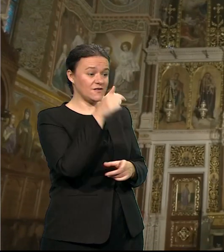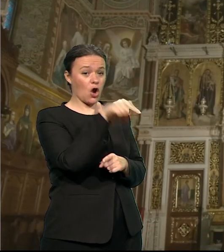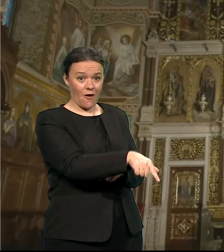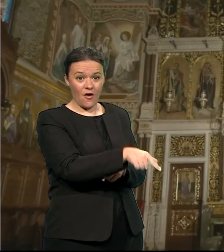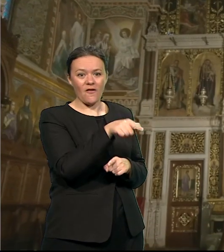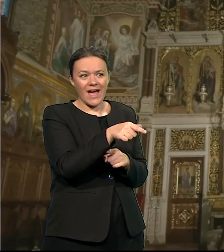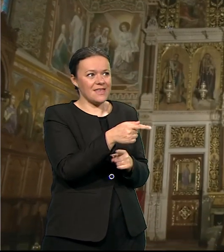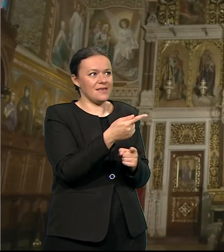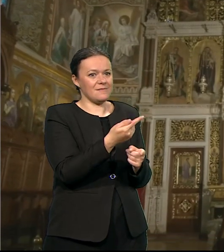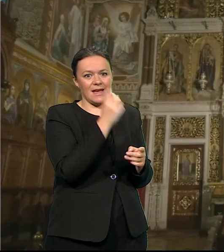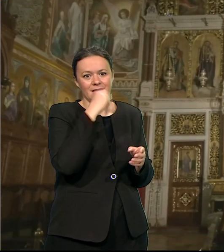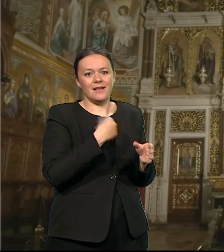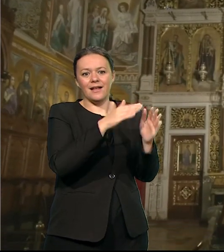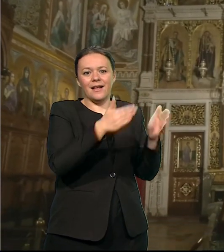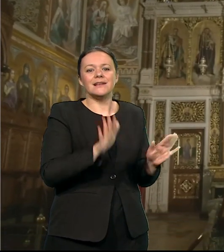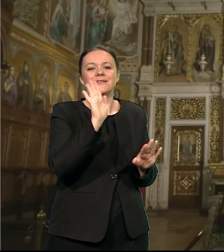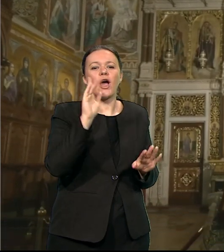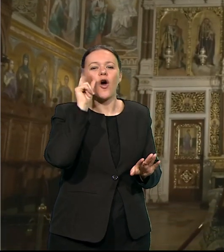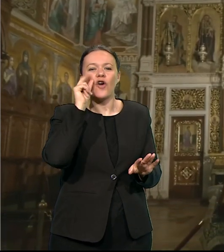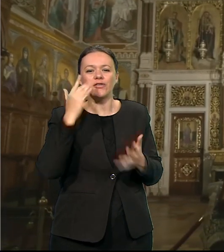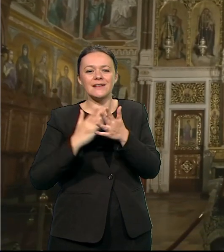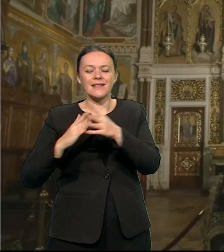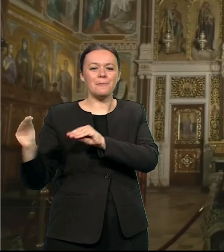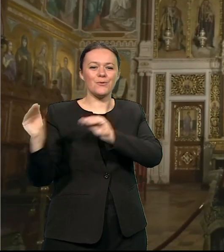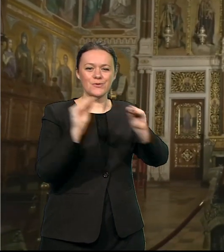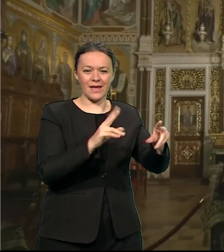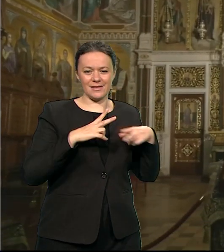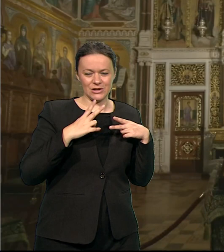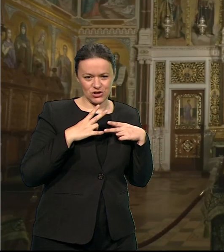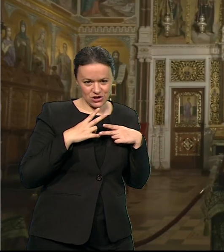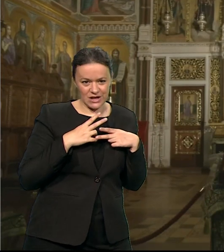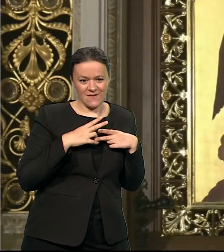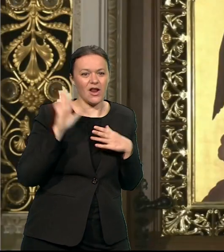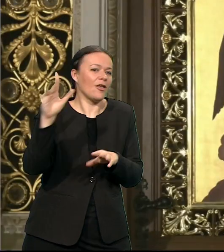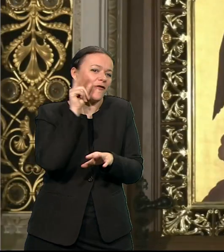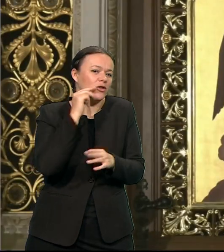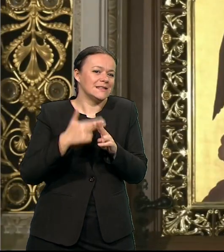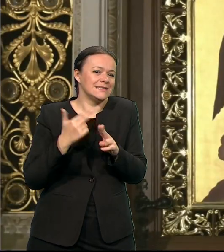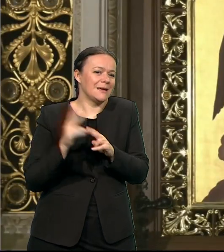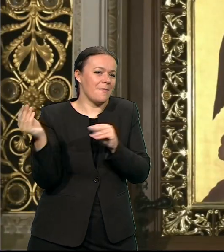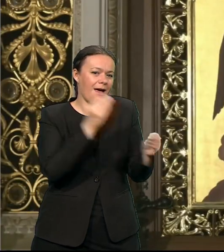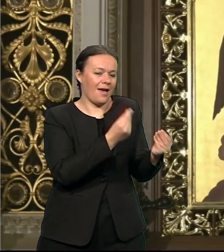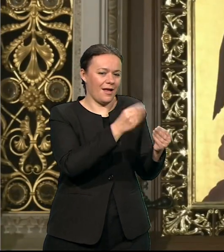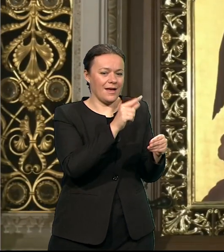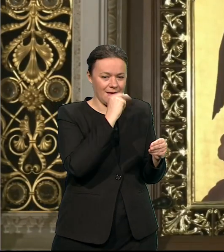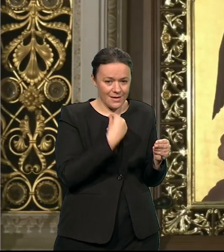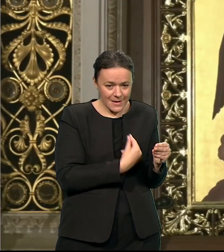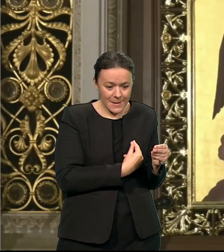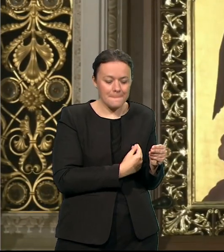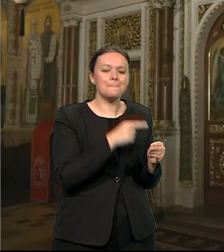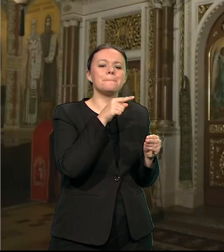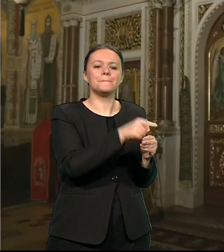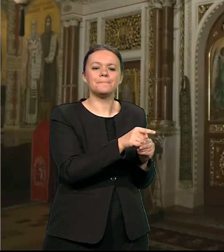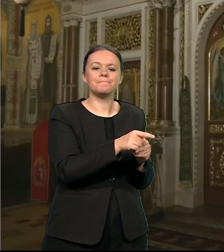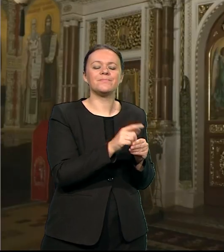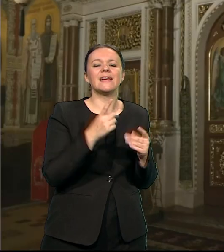njemu živo i njegov otac hilandarski monah Grgur, po čijim imenu je manastir i nazvan. Manastirska crkva posvećena je prenosu moštiju